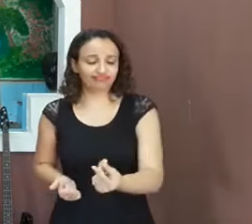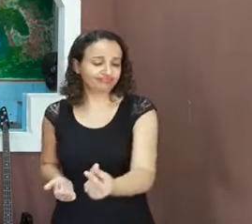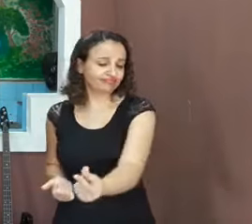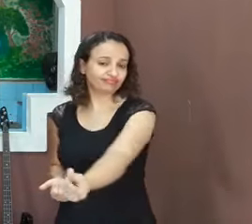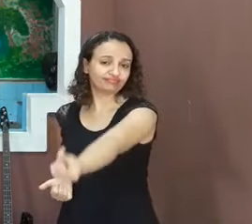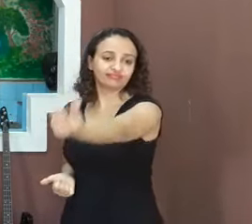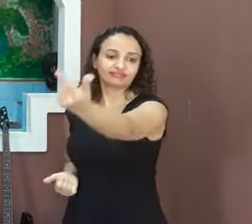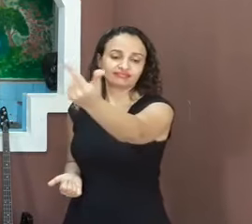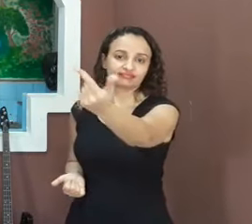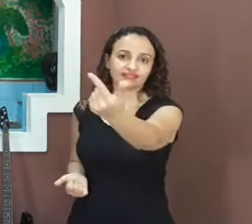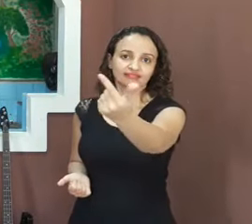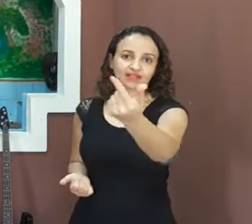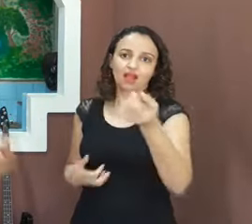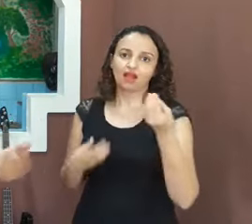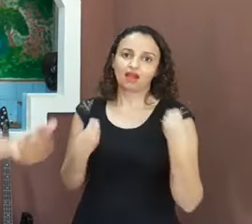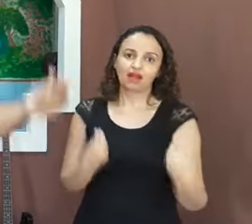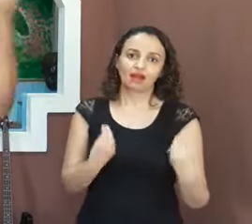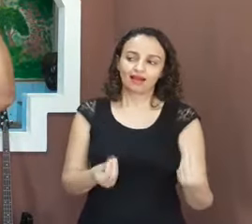Não é?